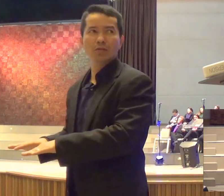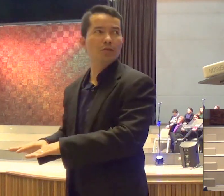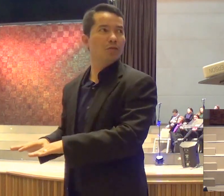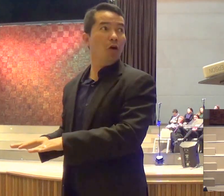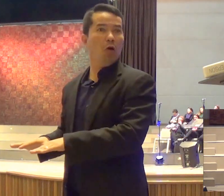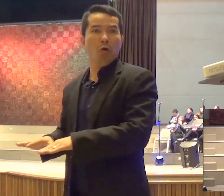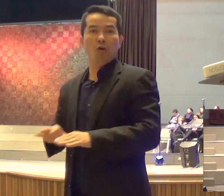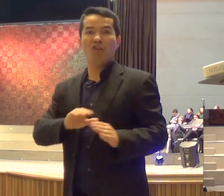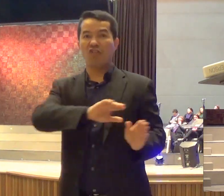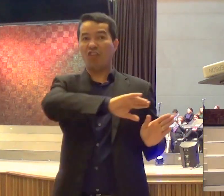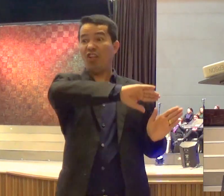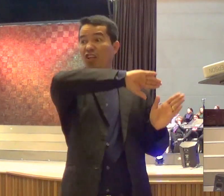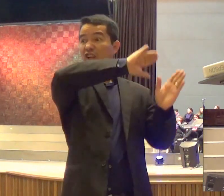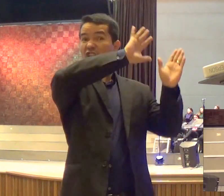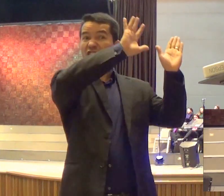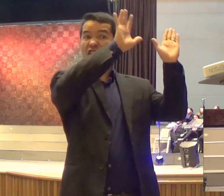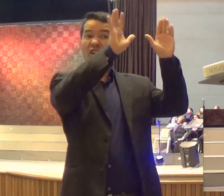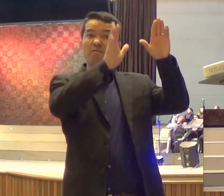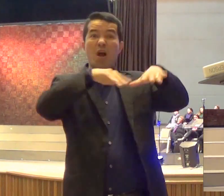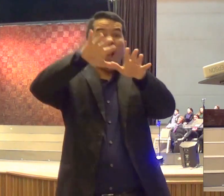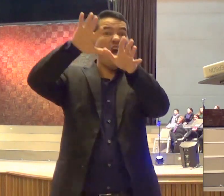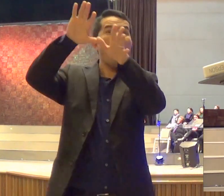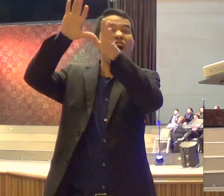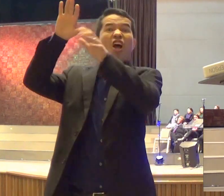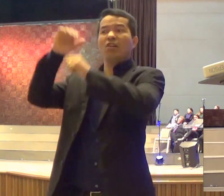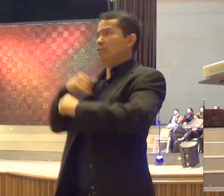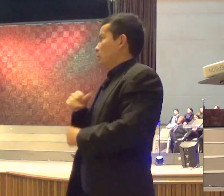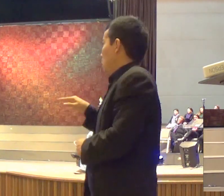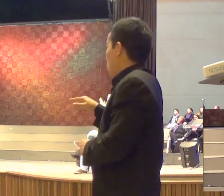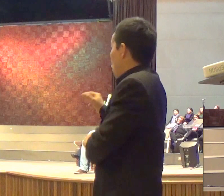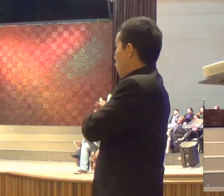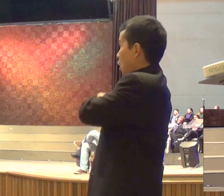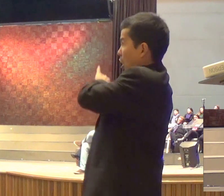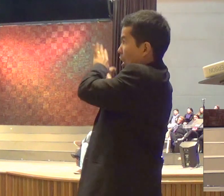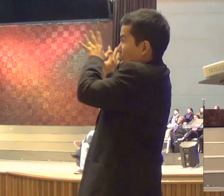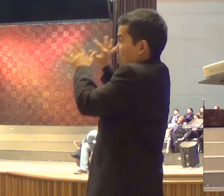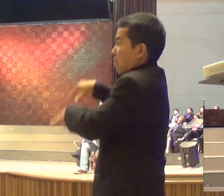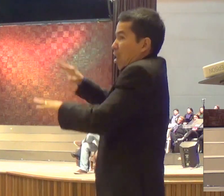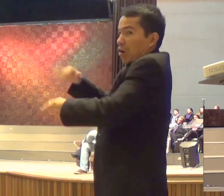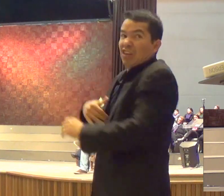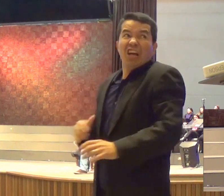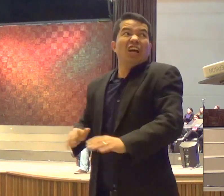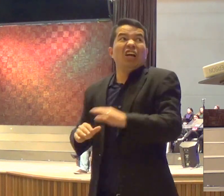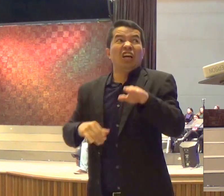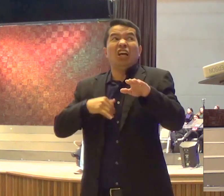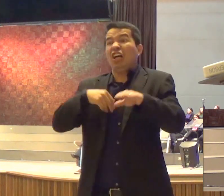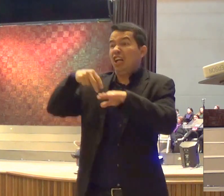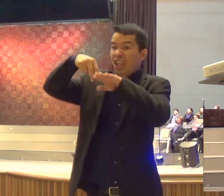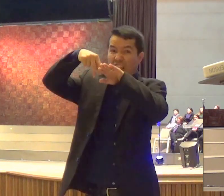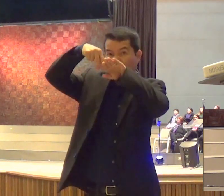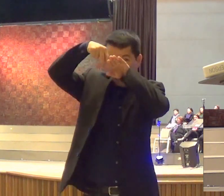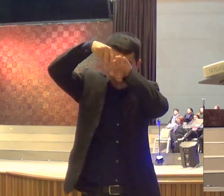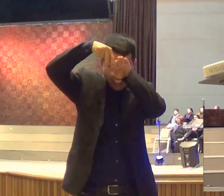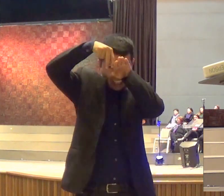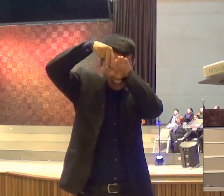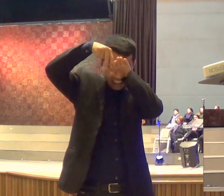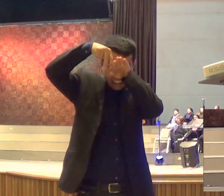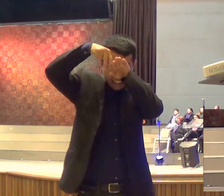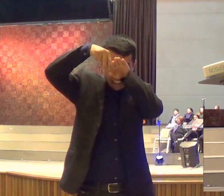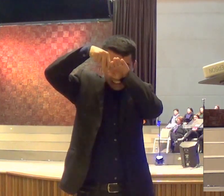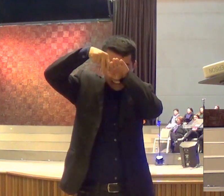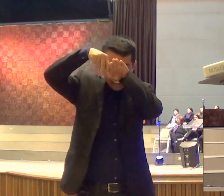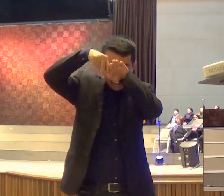e Pedro naquele instante ele faz uma oração Senhor socorre e falava lá no acampamento Pedro sabia